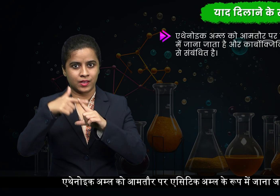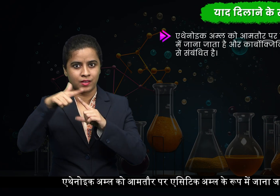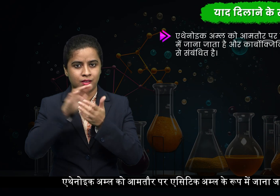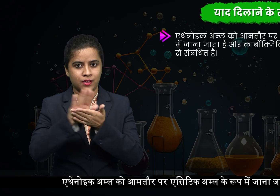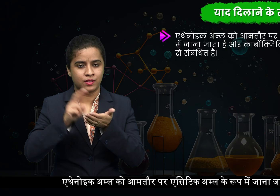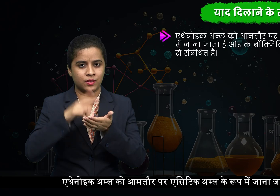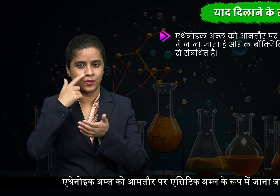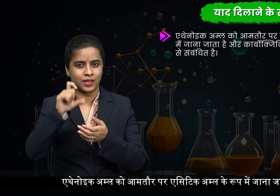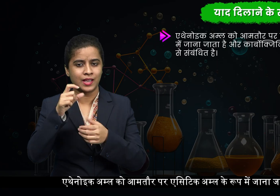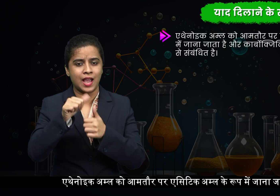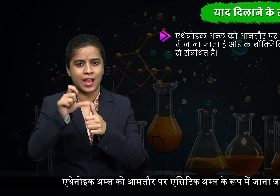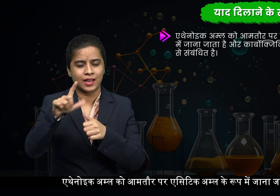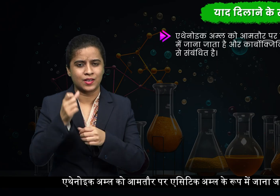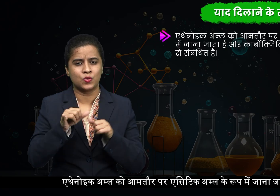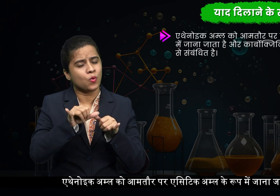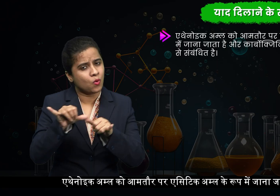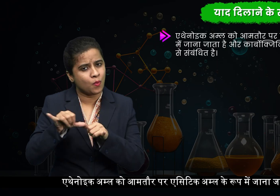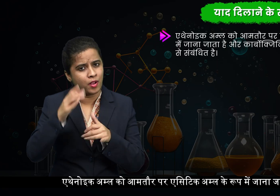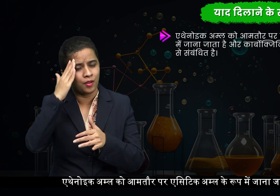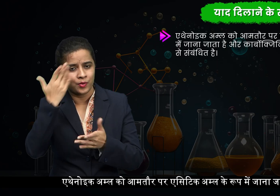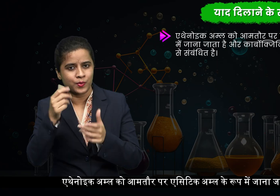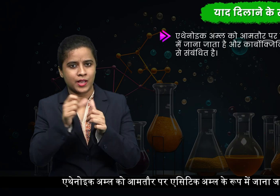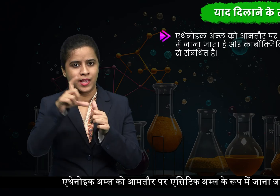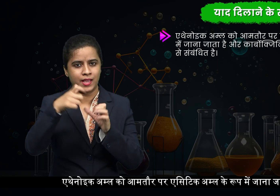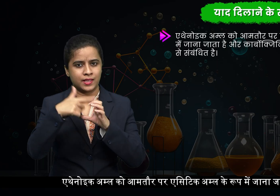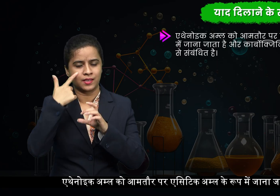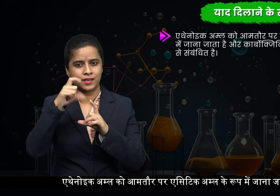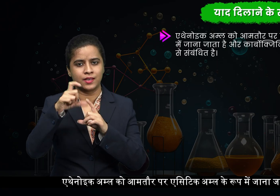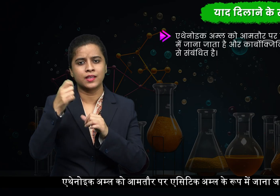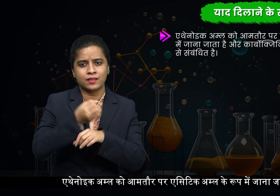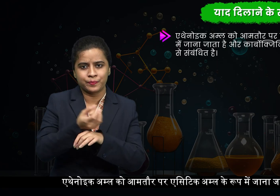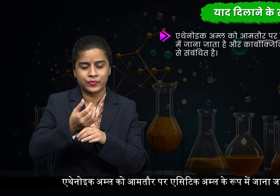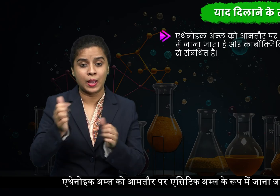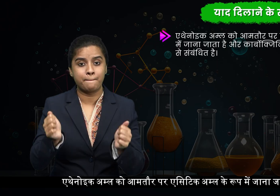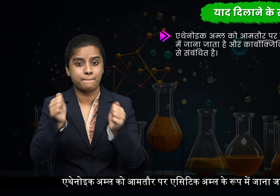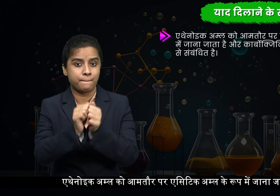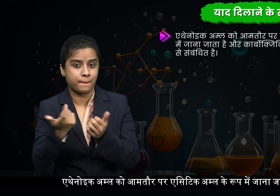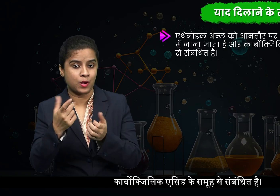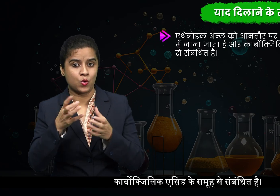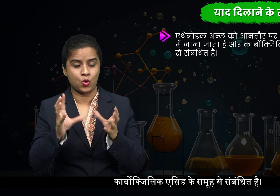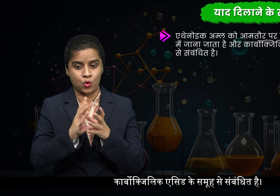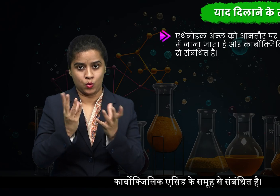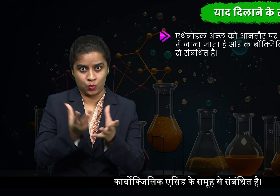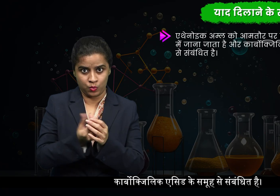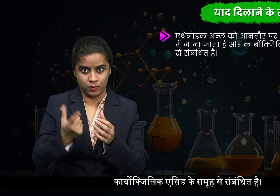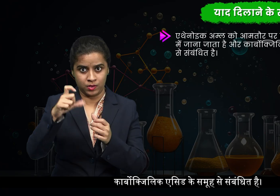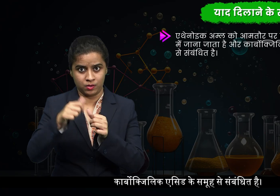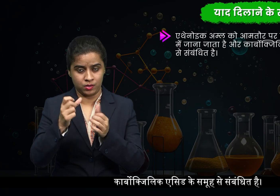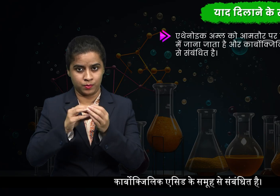एथेनोइक अम्ल को आमतौर पर एसिटिक अम्ल के रूप में जाना जाता है और कार्बोक्सिलिक एसिड